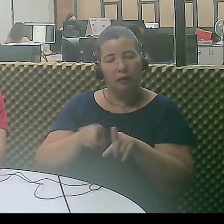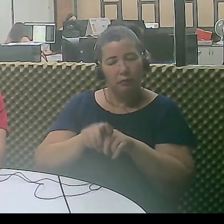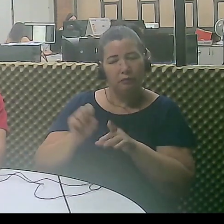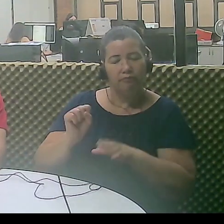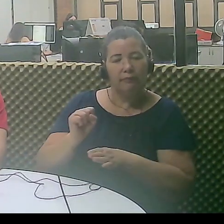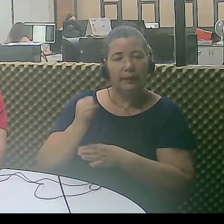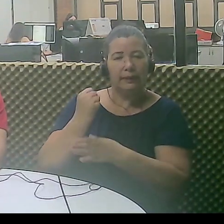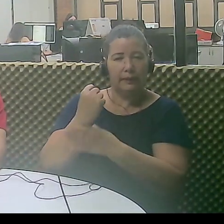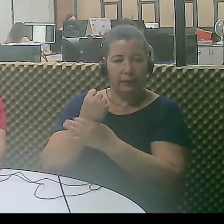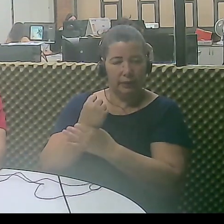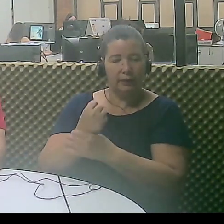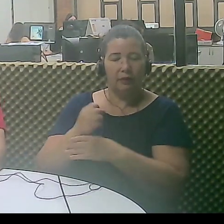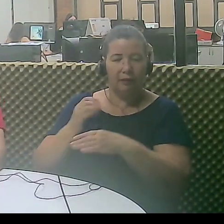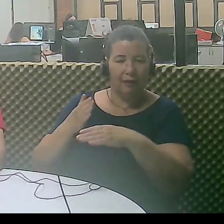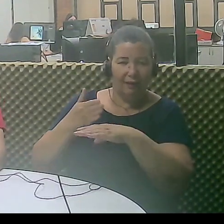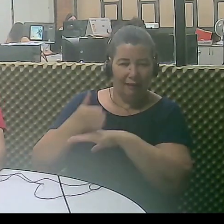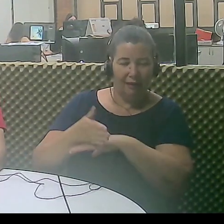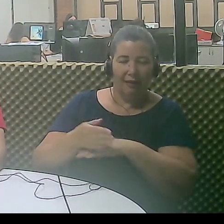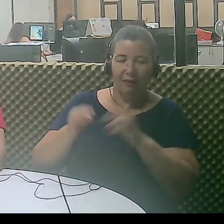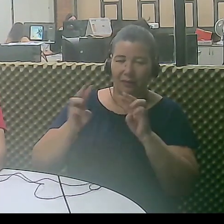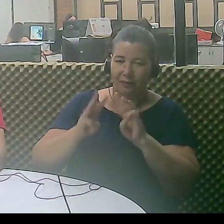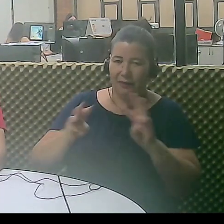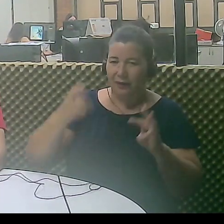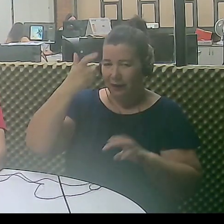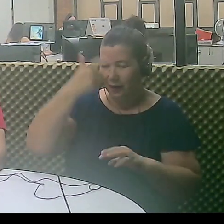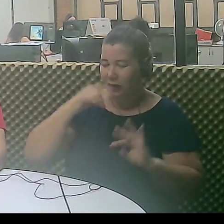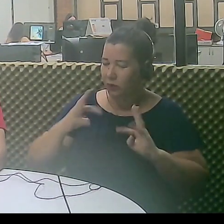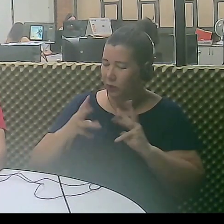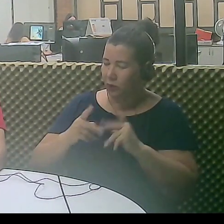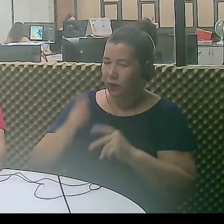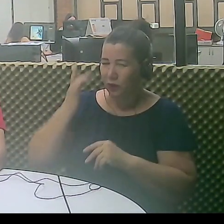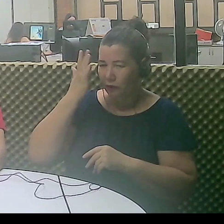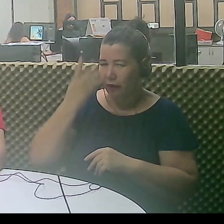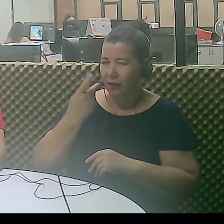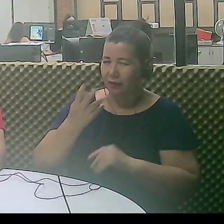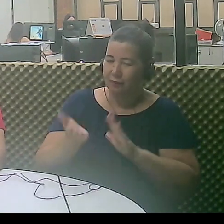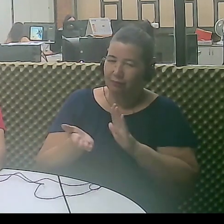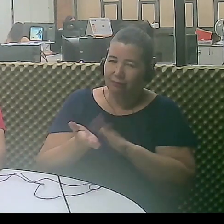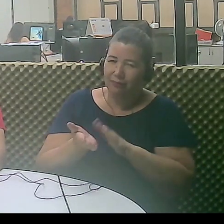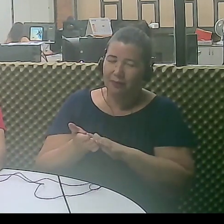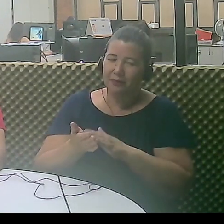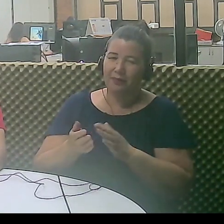gov.br. Entra lá, Portal Cidadão. Tudo fácil, na palma da mão.